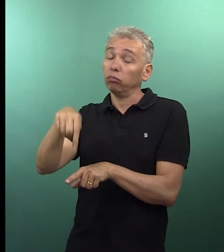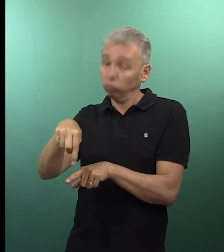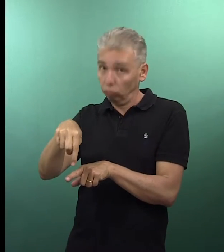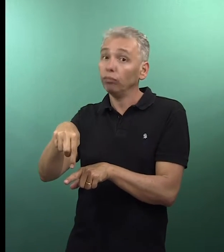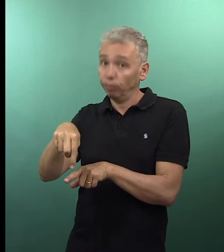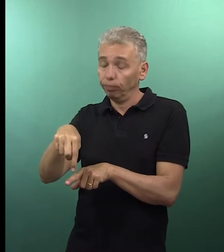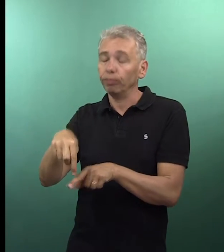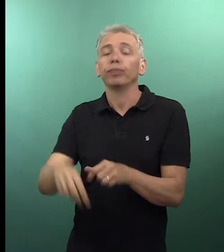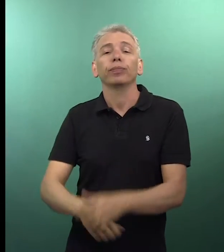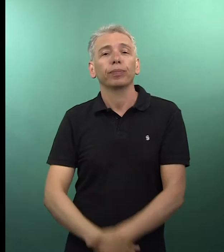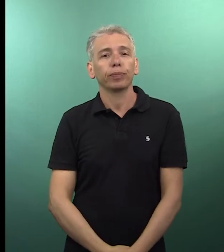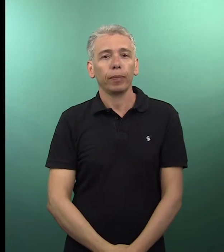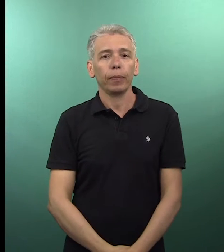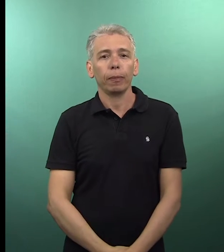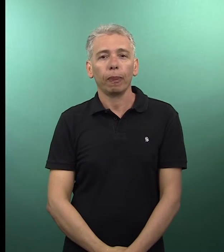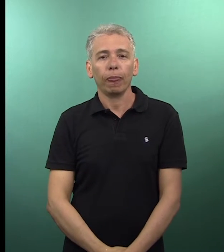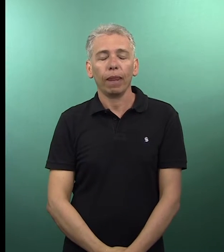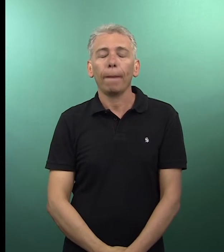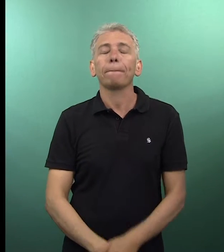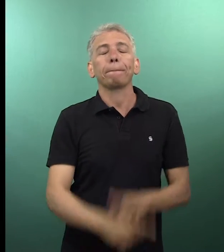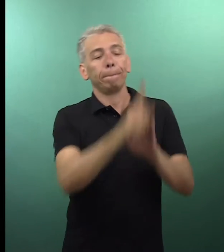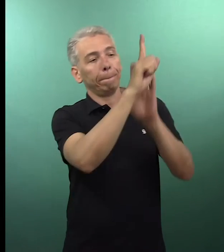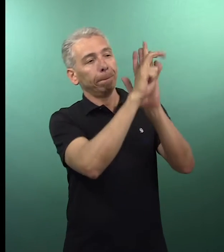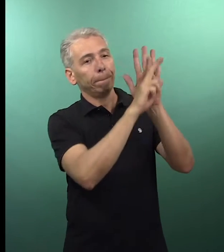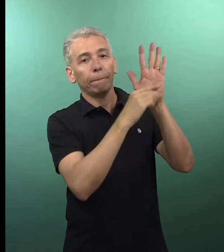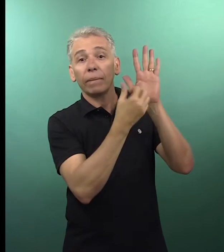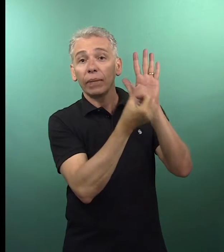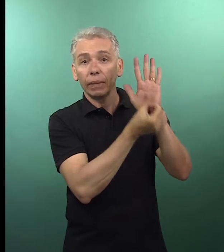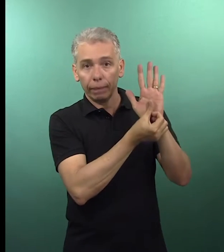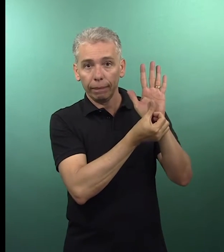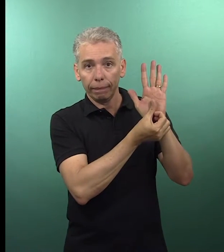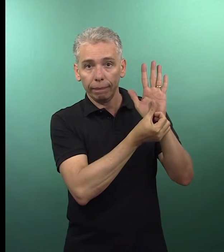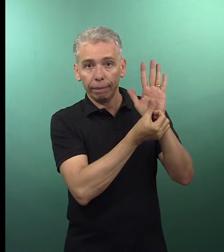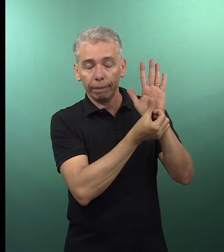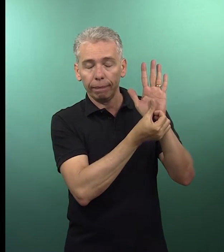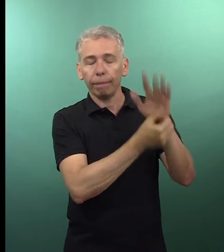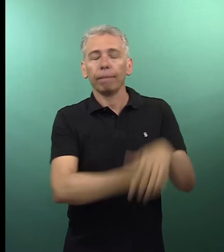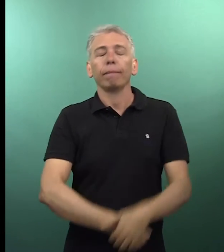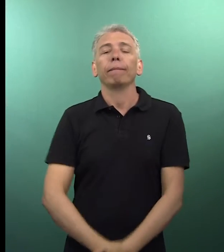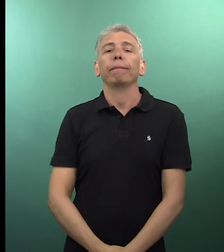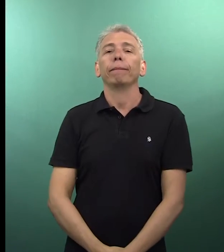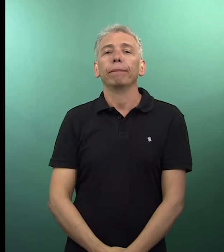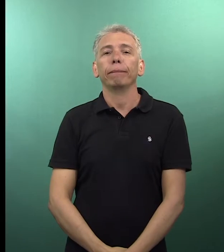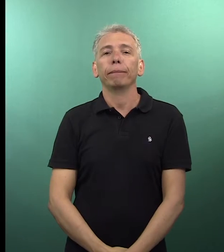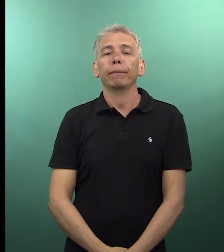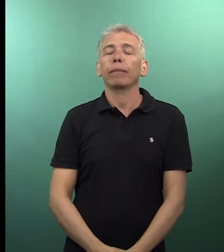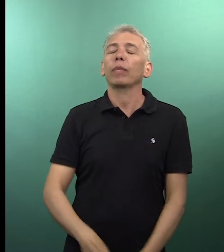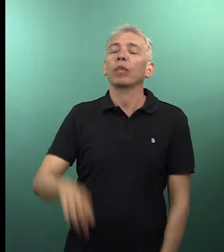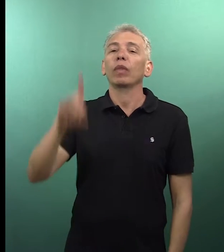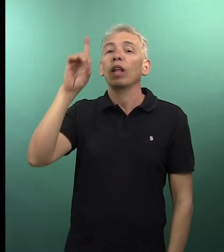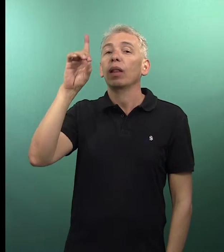recursos interativos à medida em que são selecionados inciso 11 pessoa com deficiência